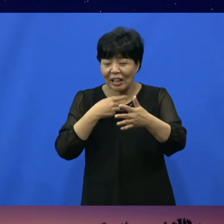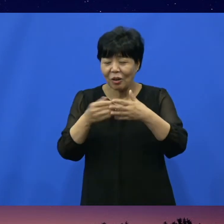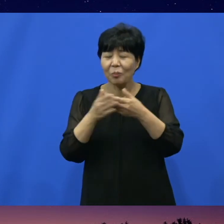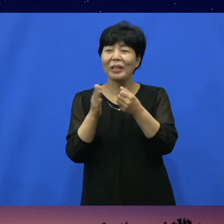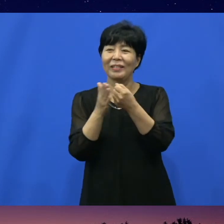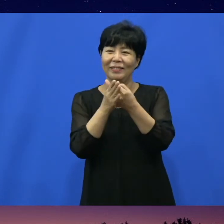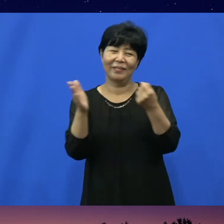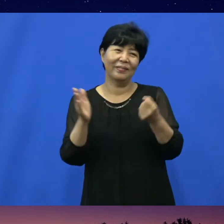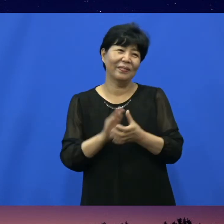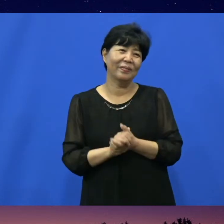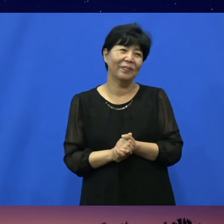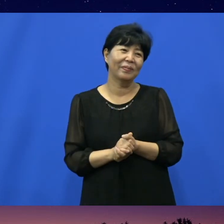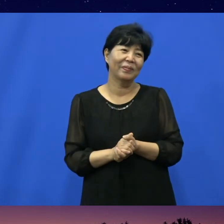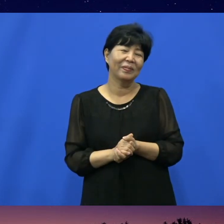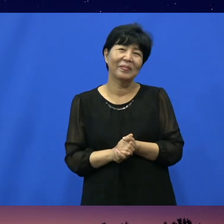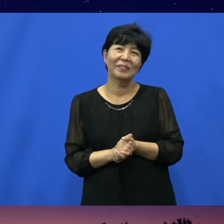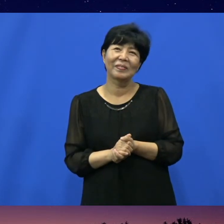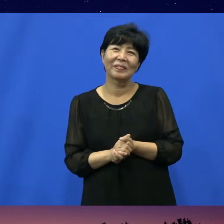거예요.